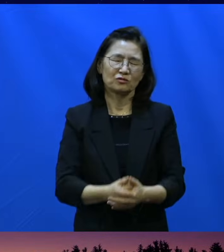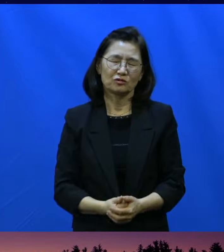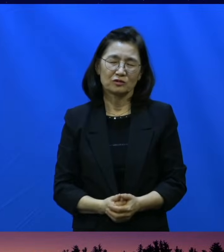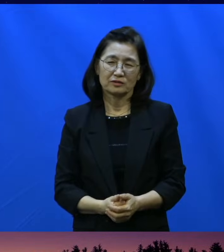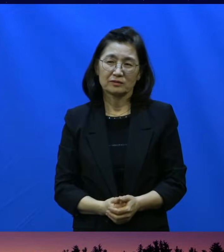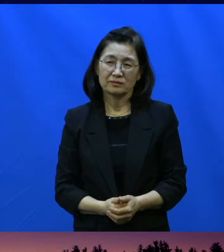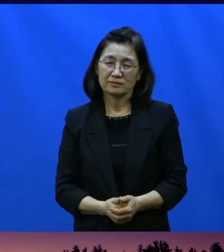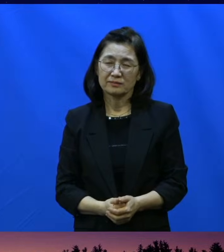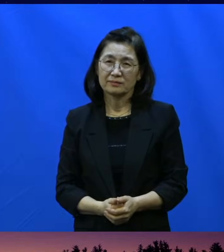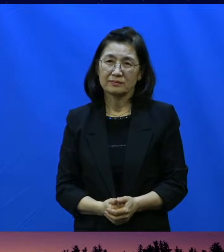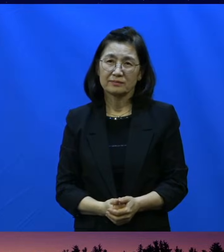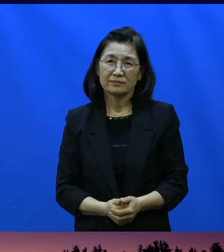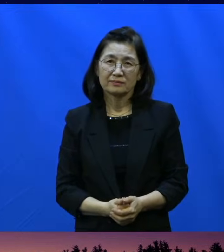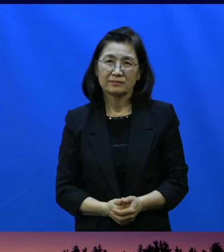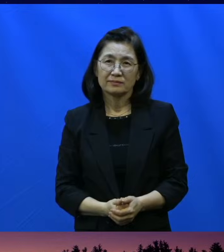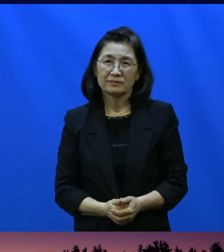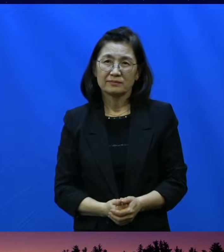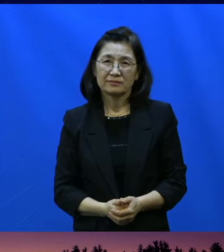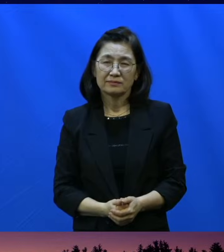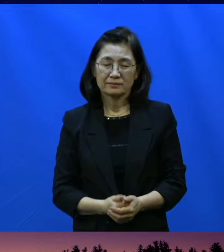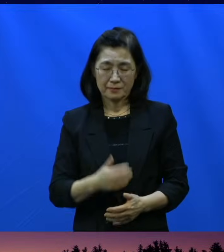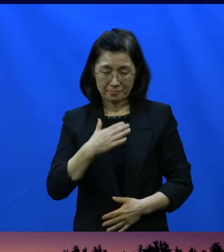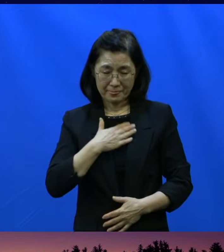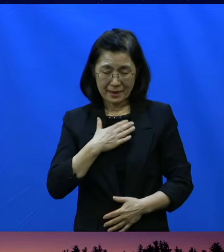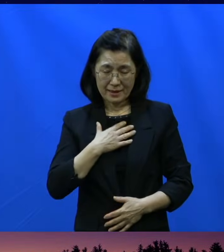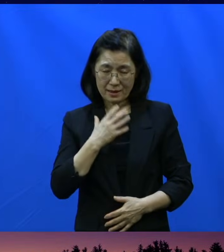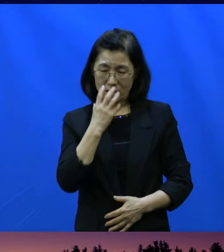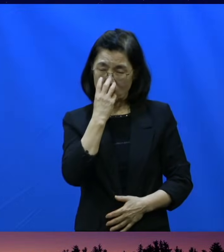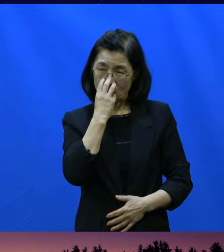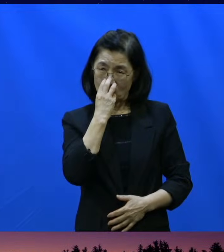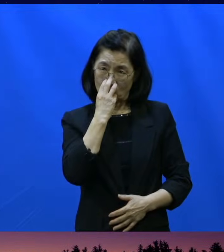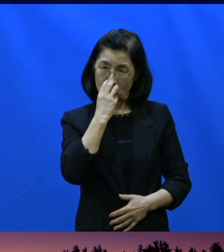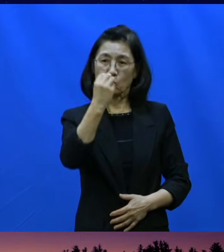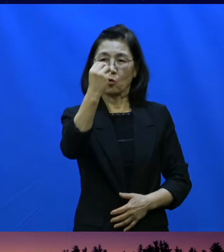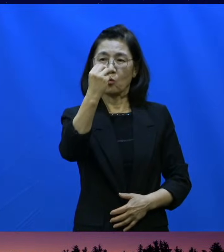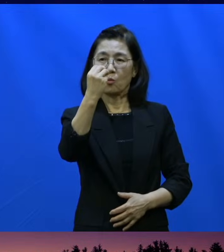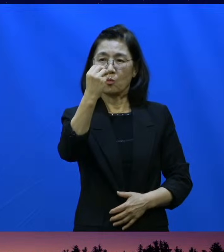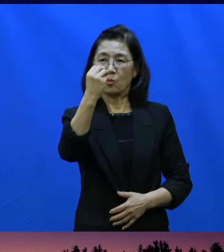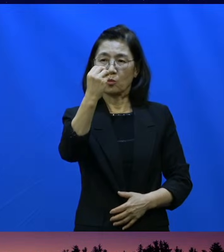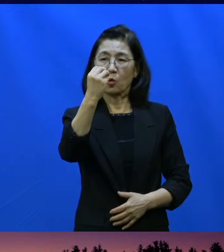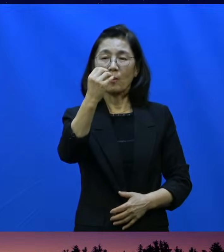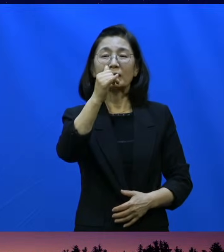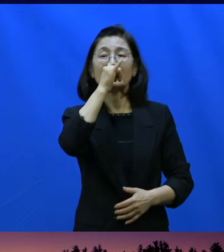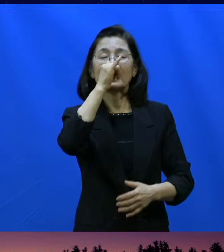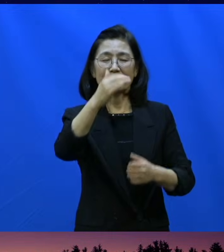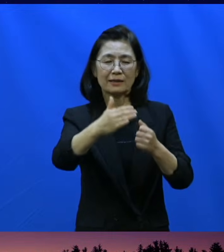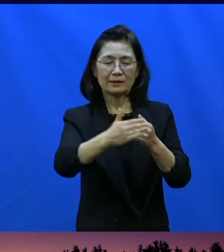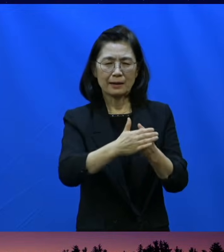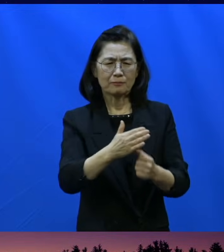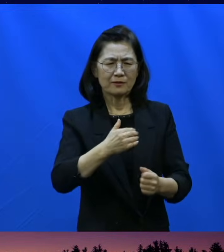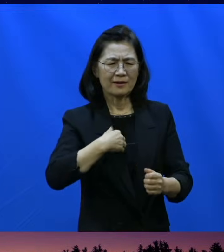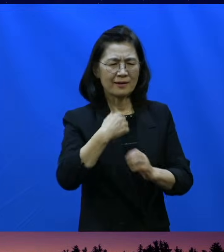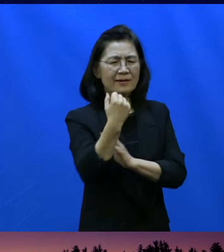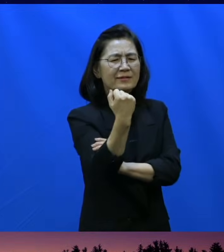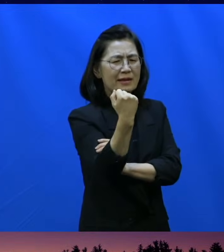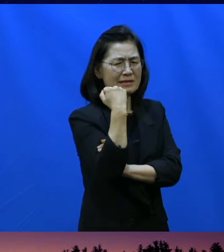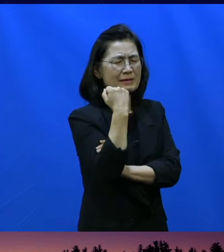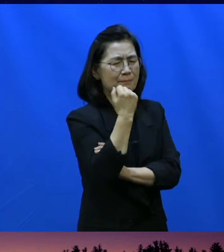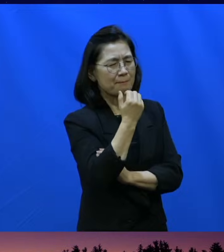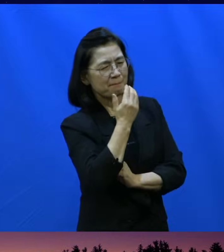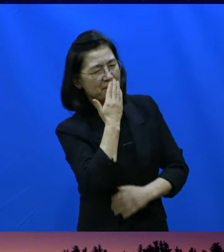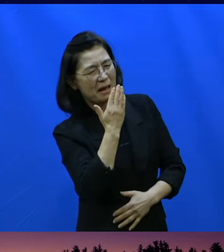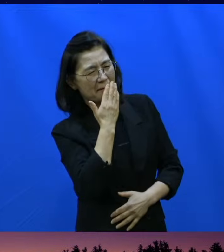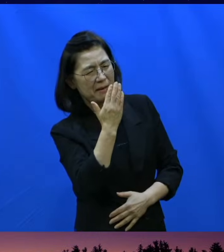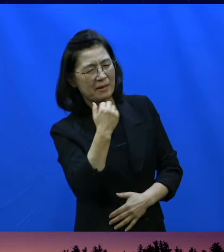하고 우리 안에 있는 이 교만이 힘을 계속 주게 하는 거예요. 바울이 옛날에 그렇게 살았던